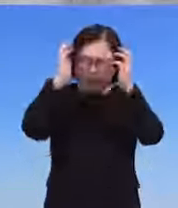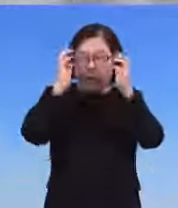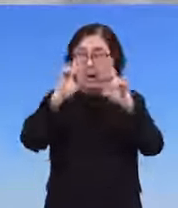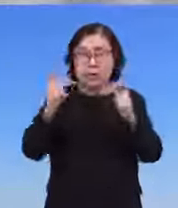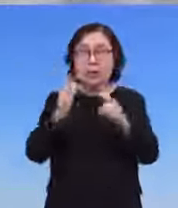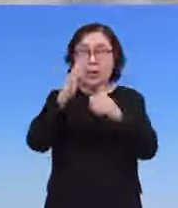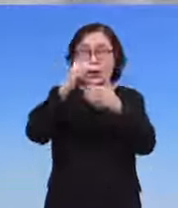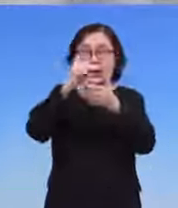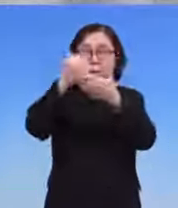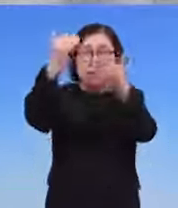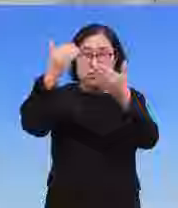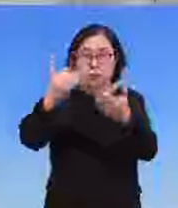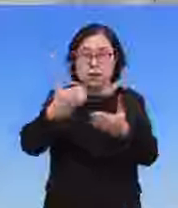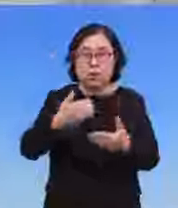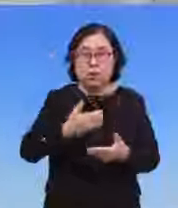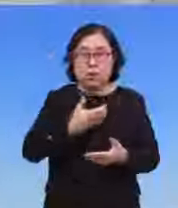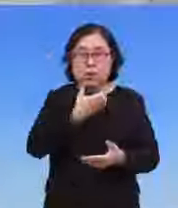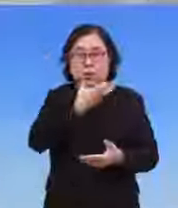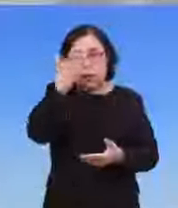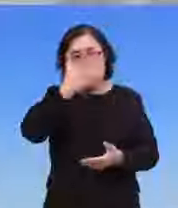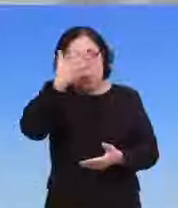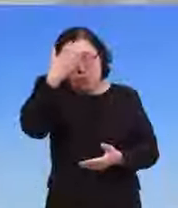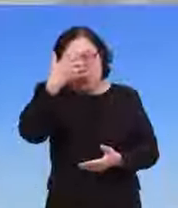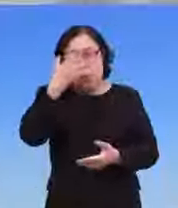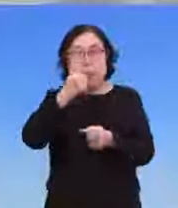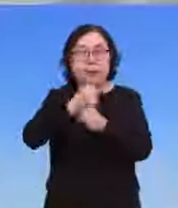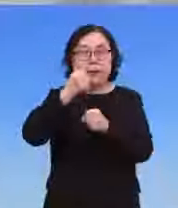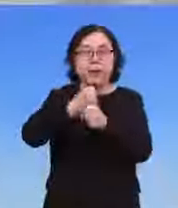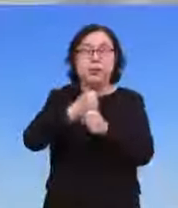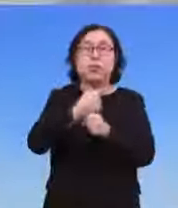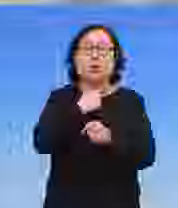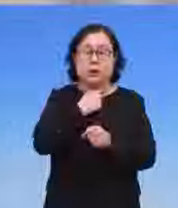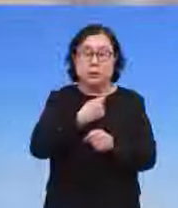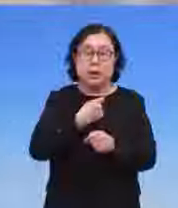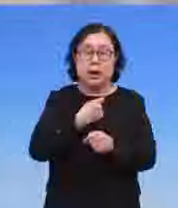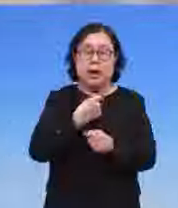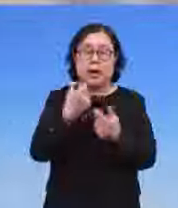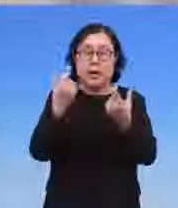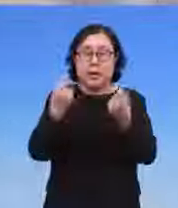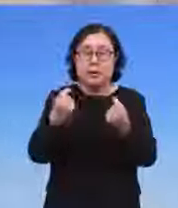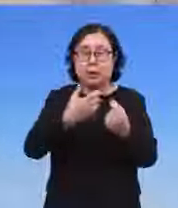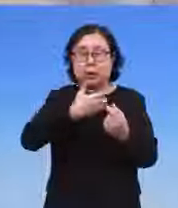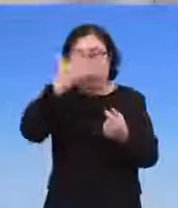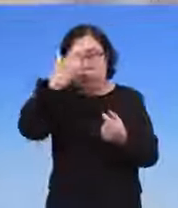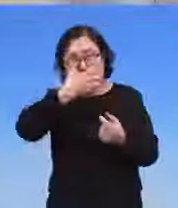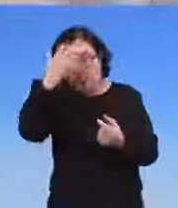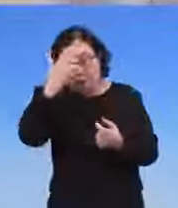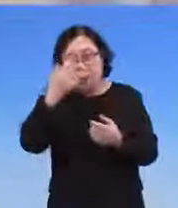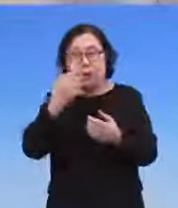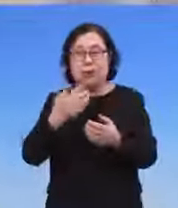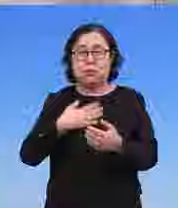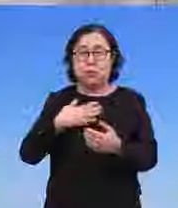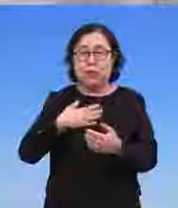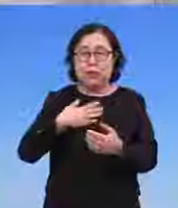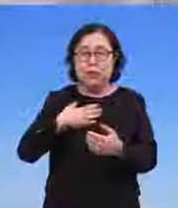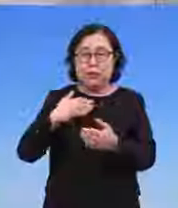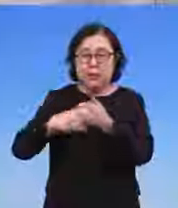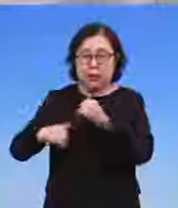아니라 가슴 벅찬 하나님의 꿈으로 이것이 성화되기를 원합니다. 같이 꿈을 꾸면서 다음 세대를